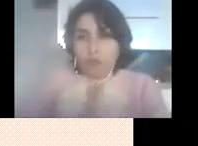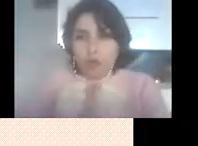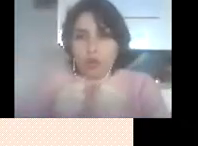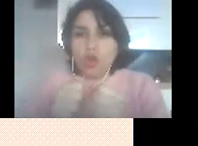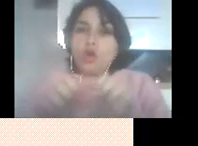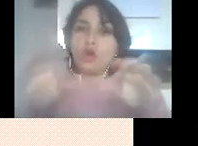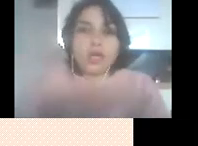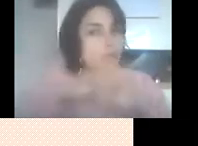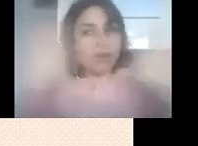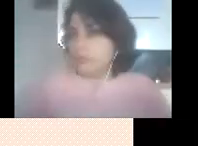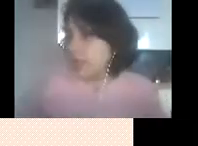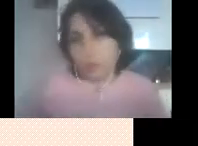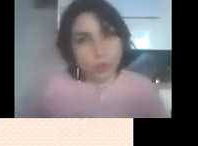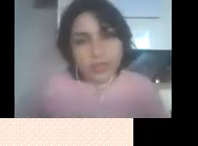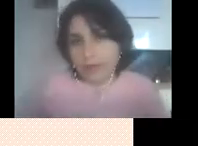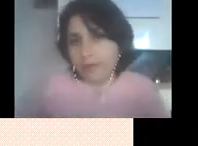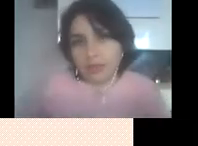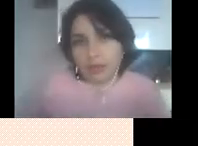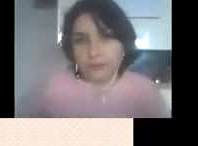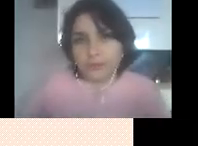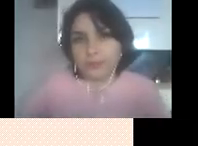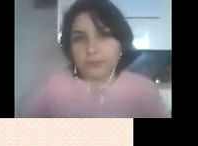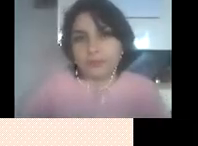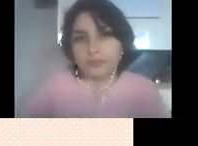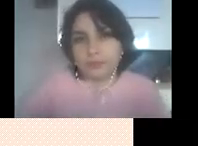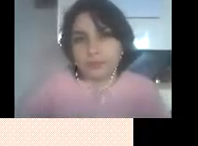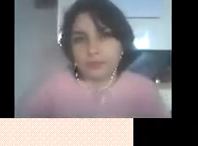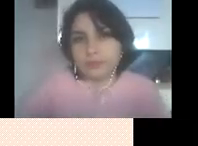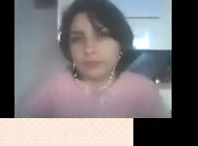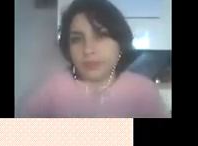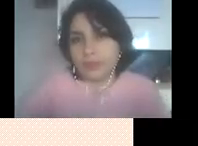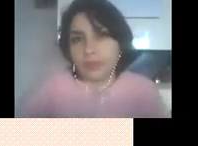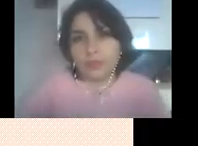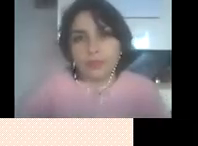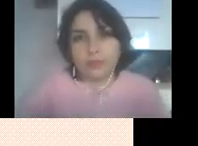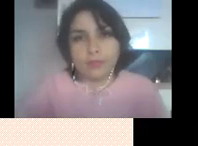lo doblo. Lo rígido, imposible hacerlo.